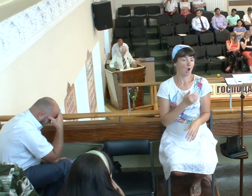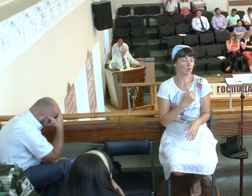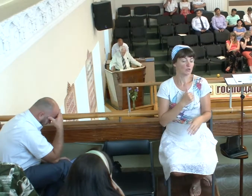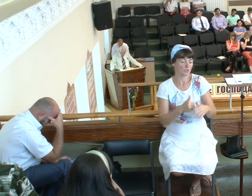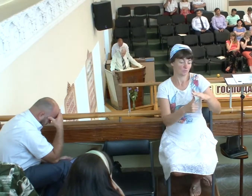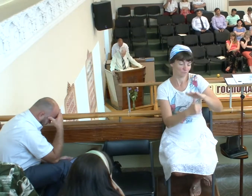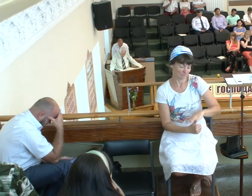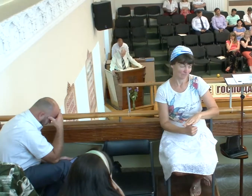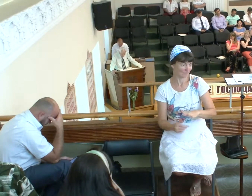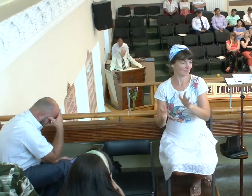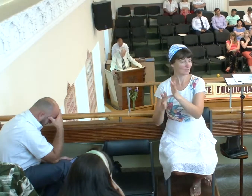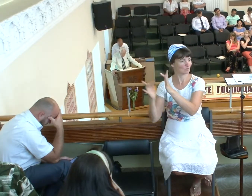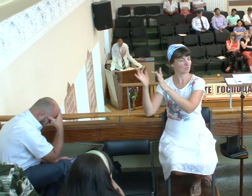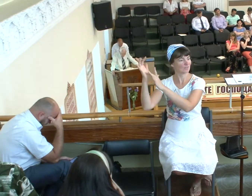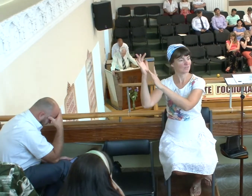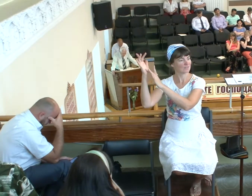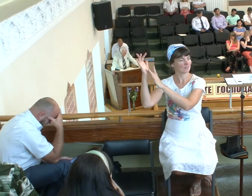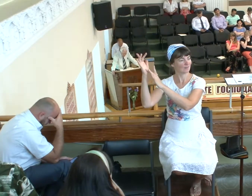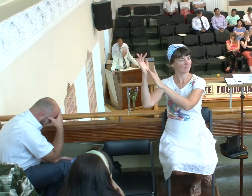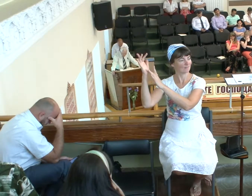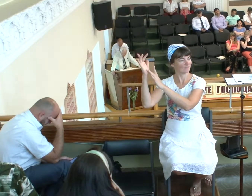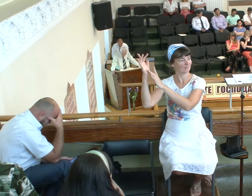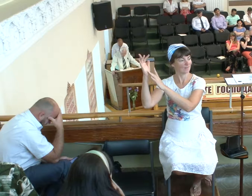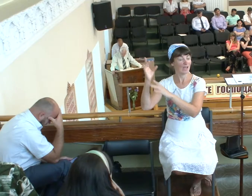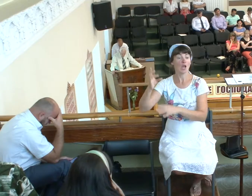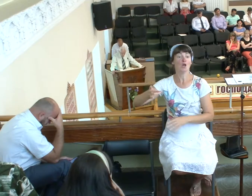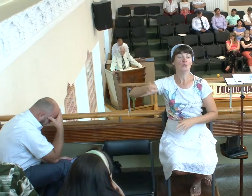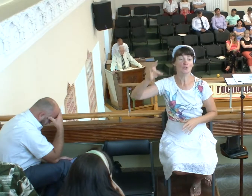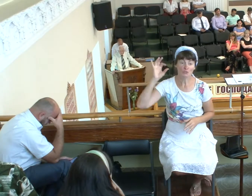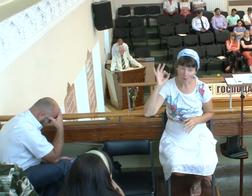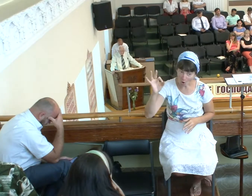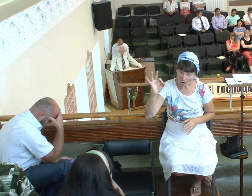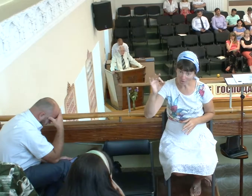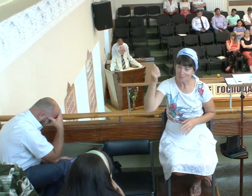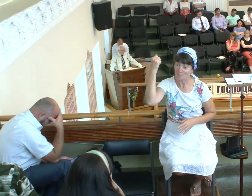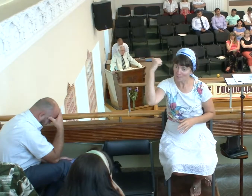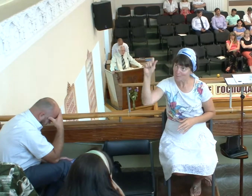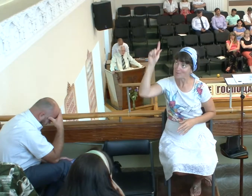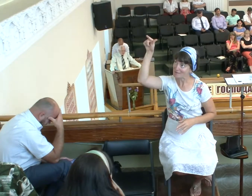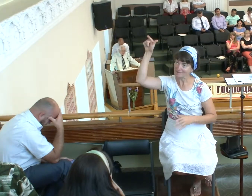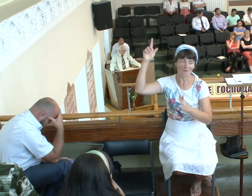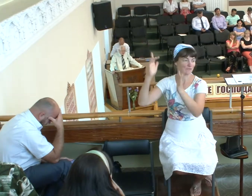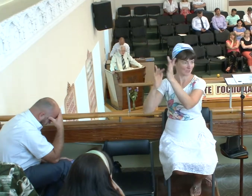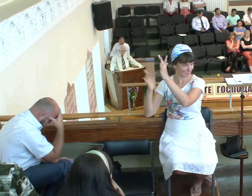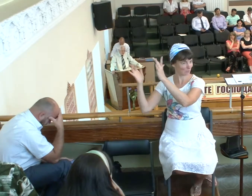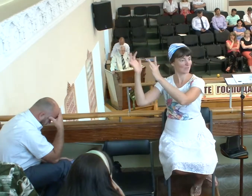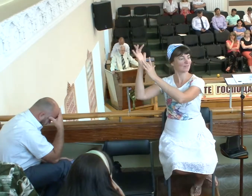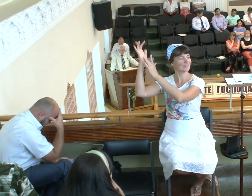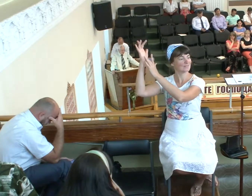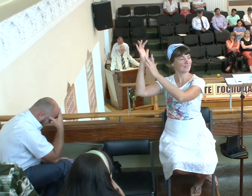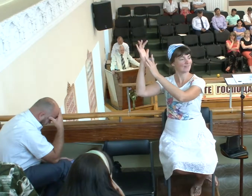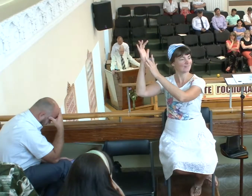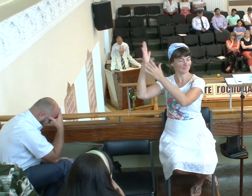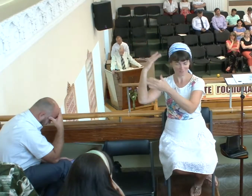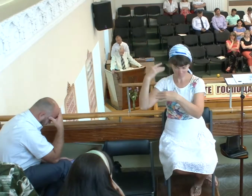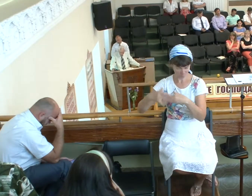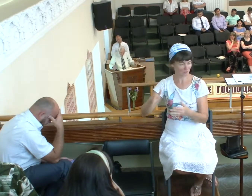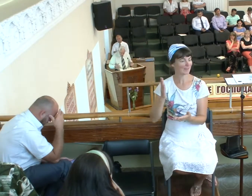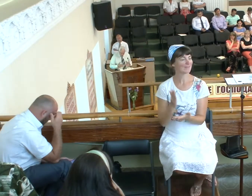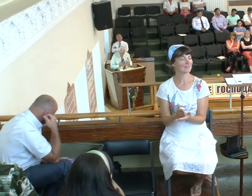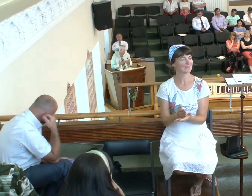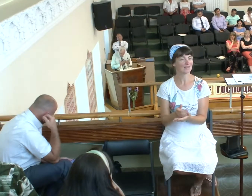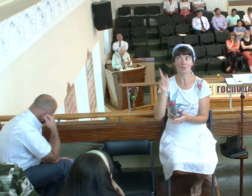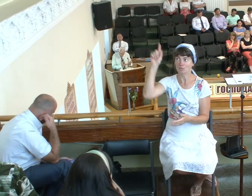за Иисусом Христом, победа в нем, поэтому дьявол направил все против Иисуса Христа. Но он